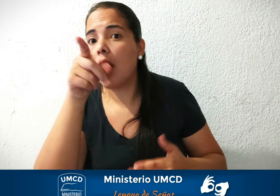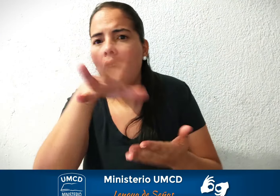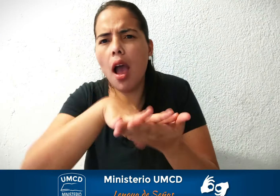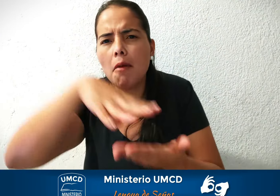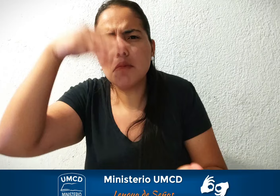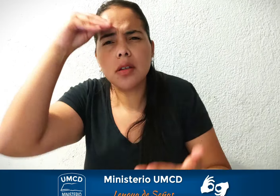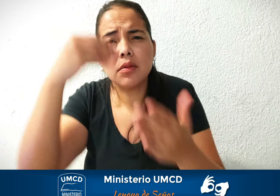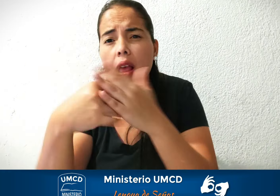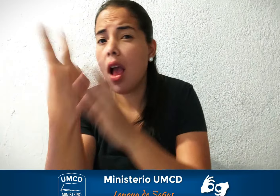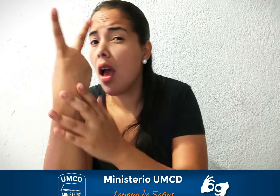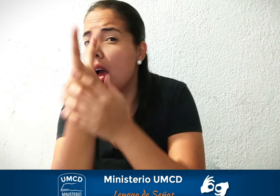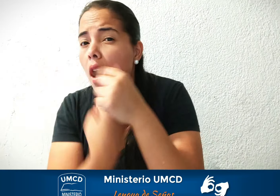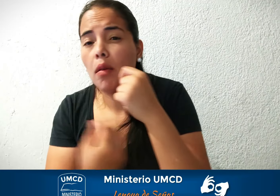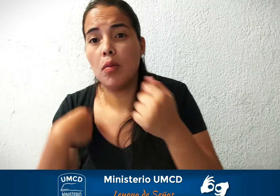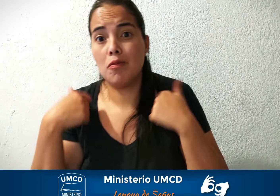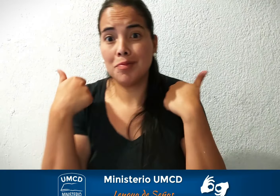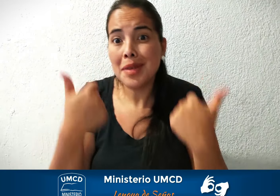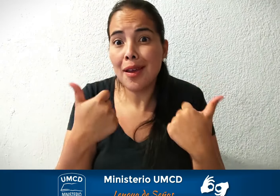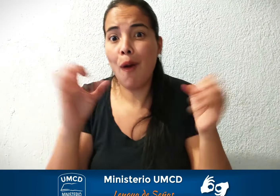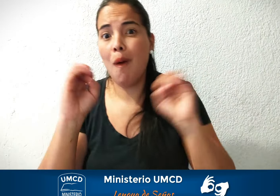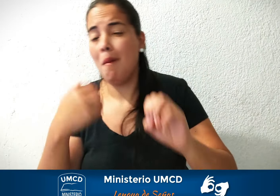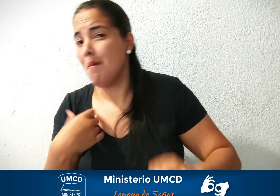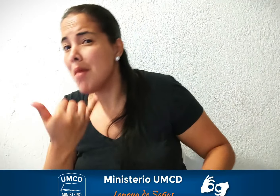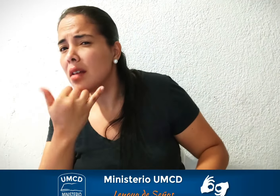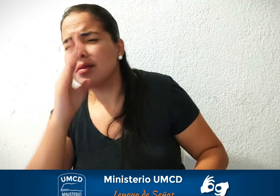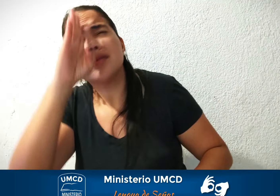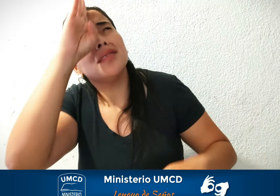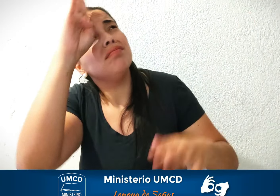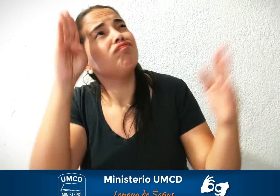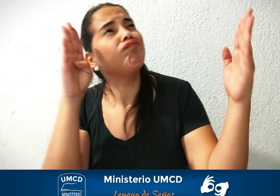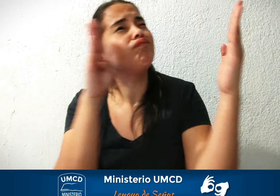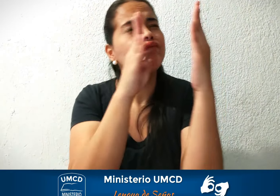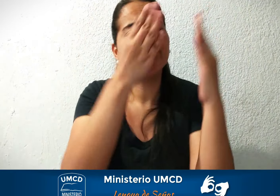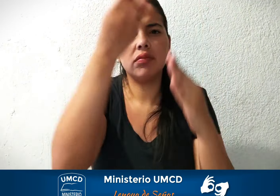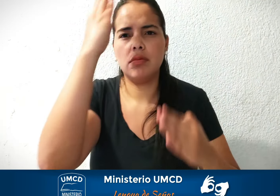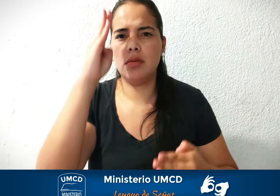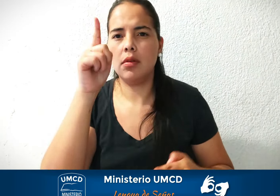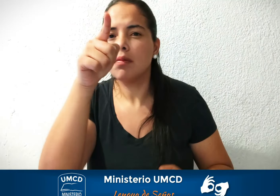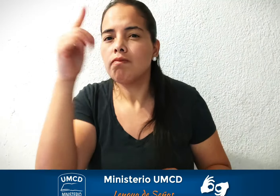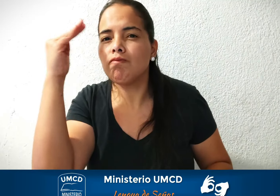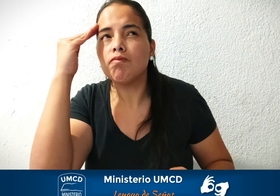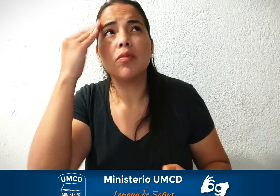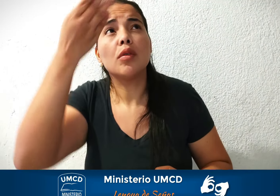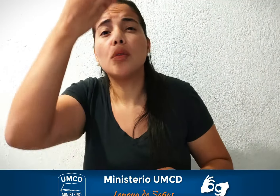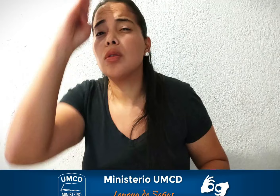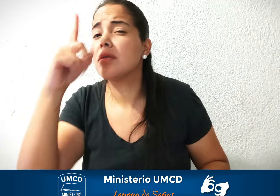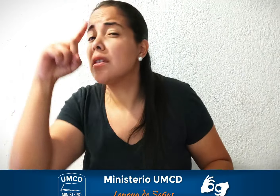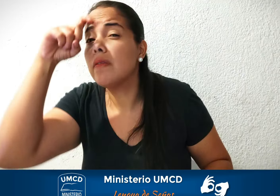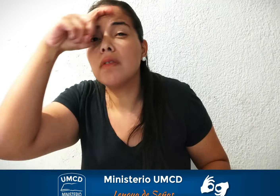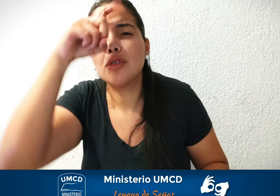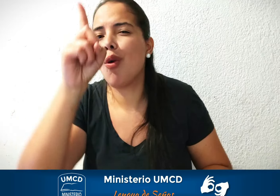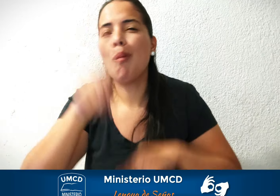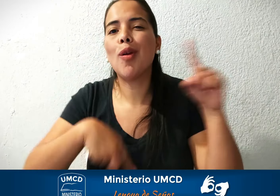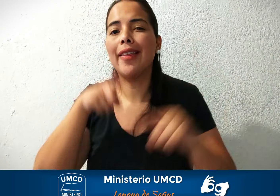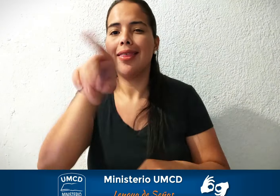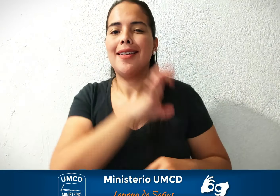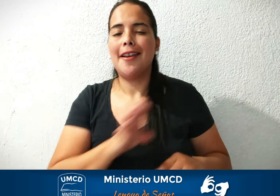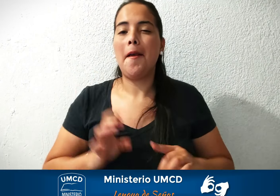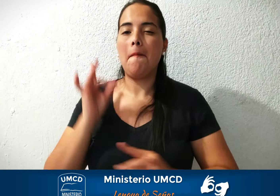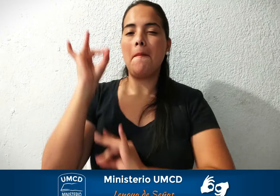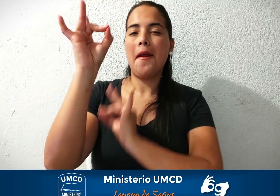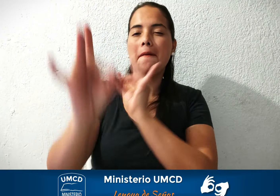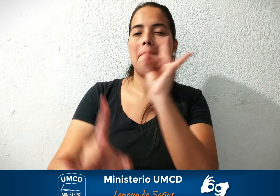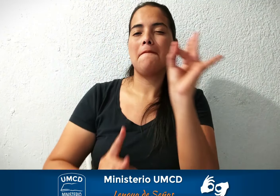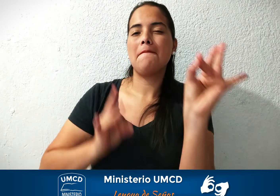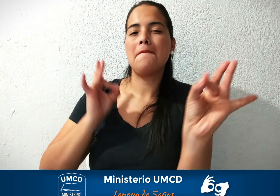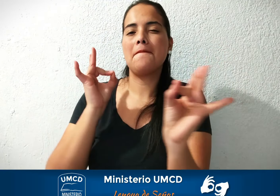en la forma en que cooperan todos sus atributos. Pero Él también es un ser complejo. Su carácter se